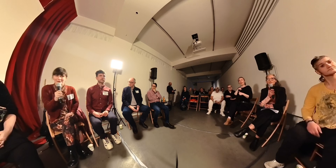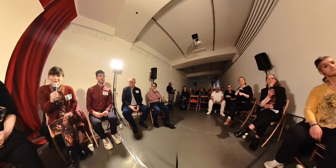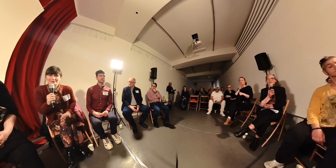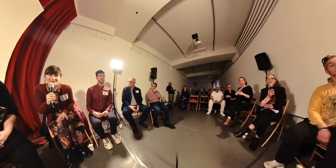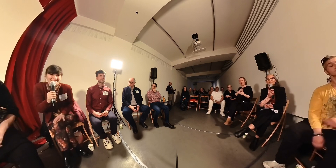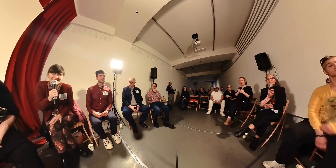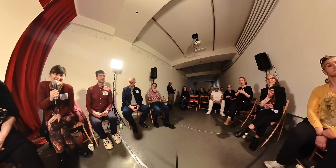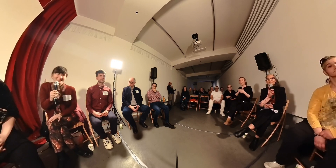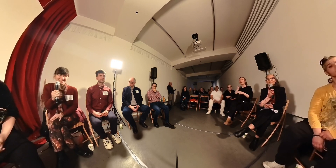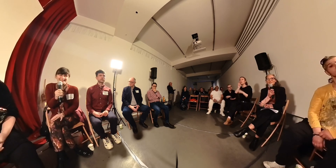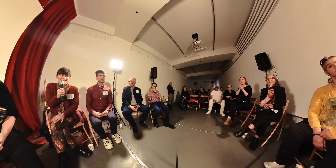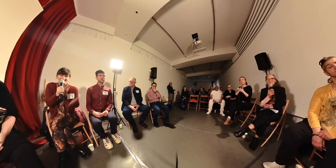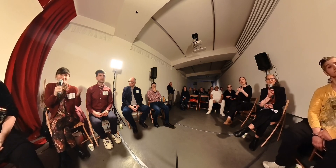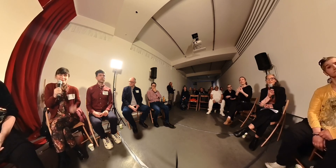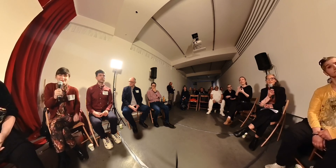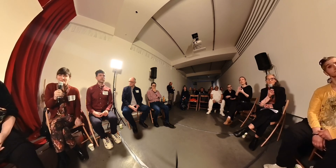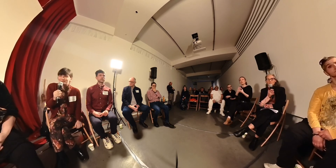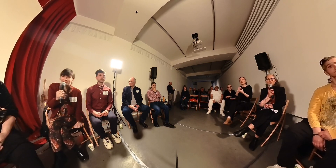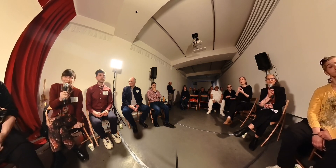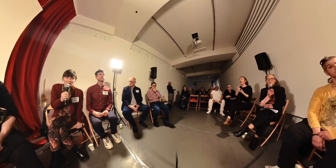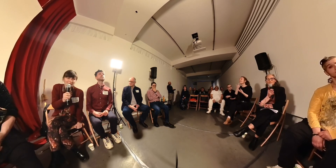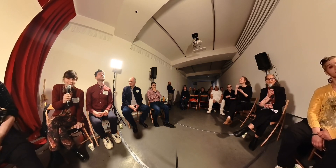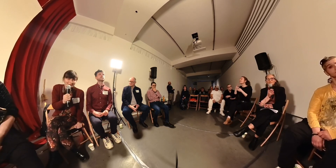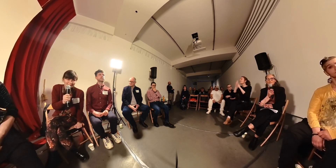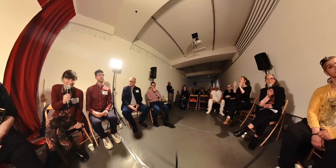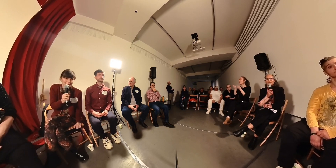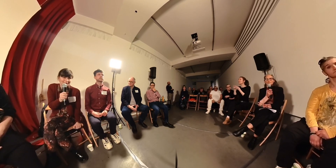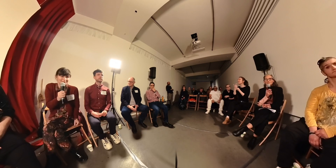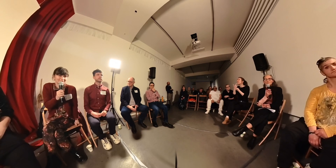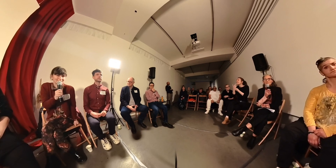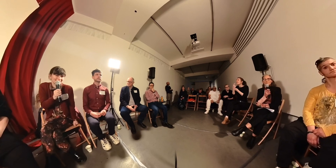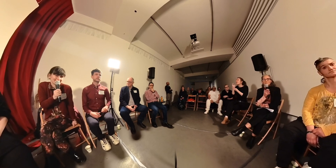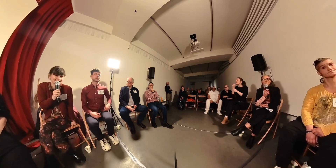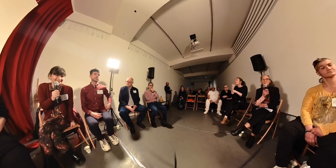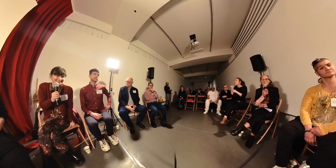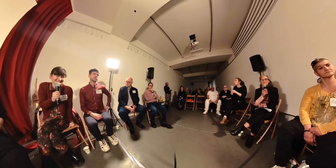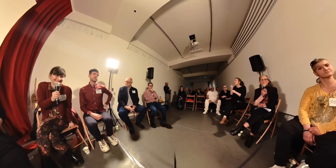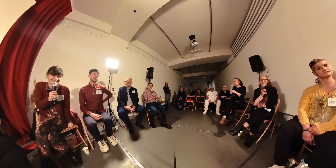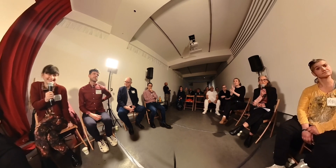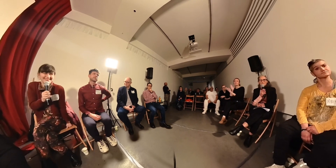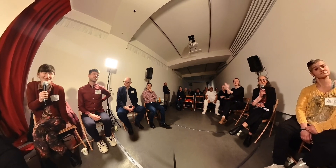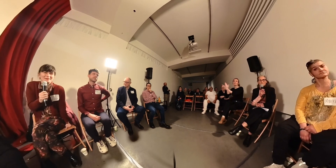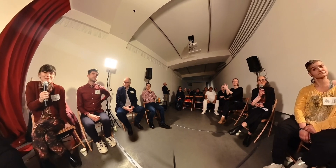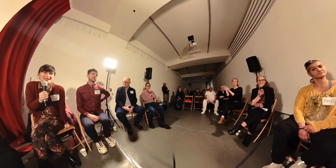přizpůsobit prostě. Jestli chci v tomhle světě nějak pracovat nebo fungovat. No, tak.